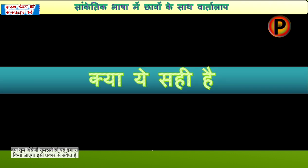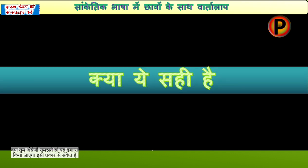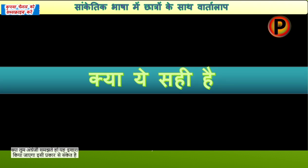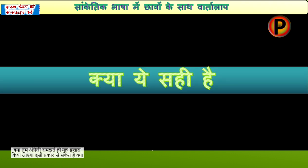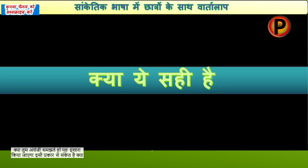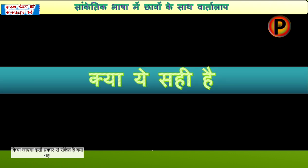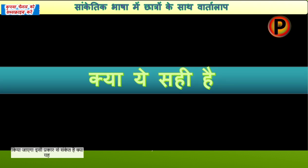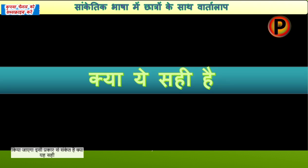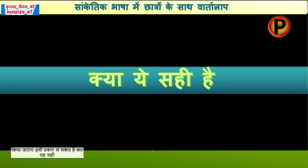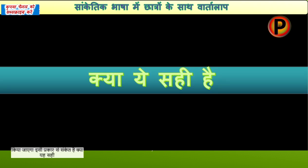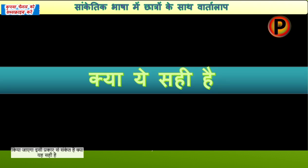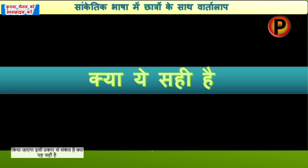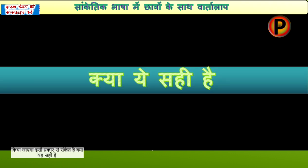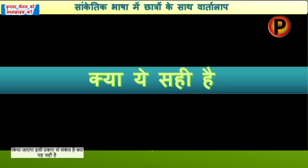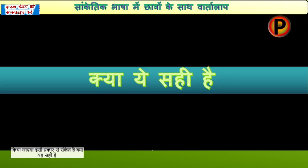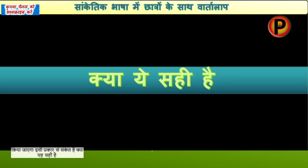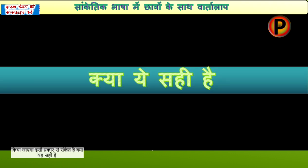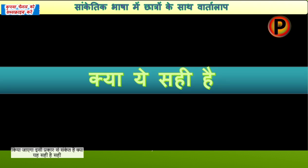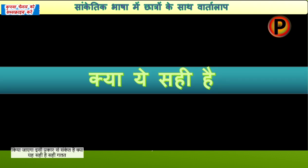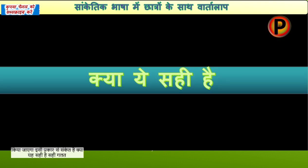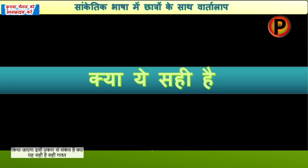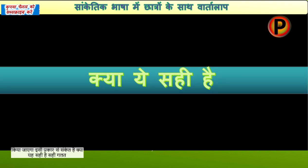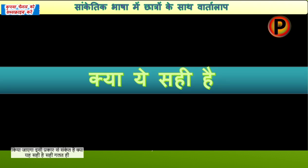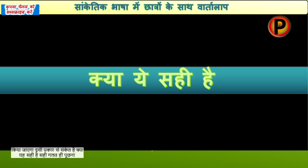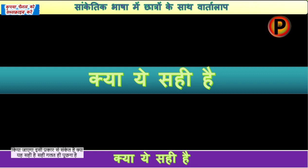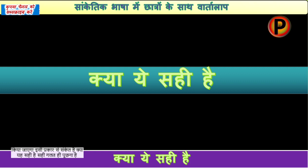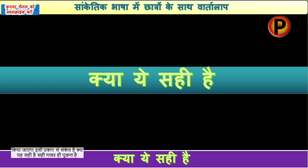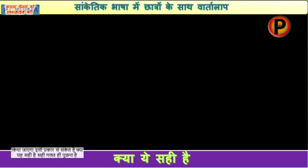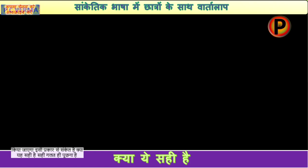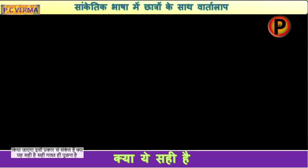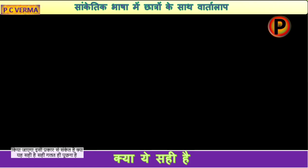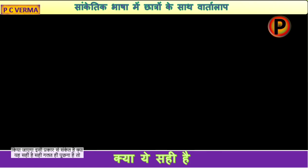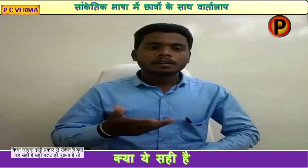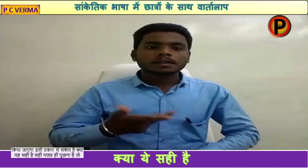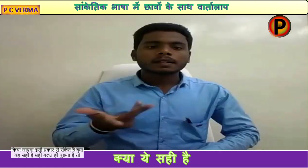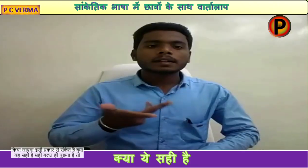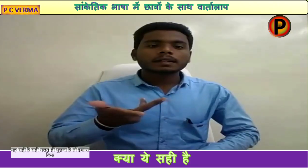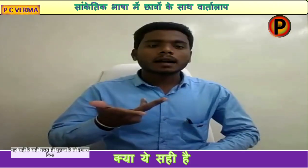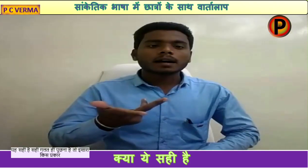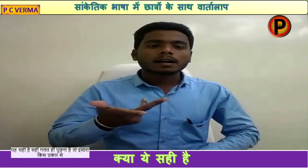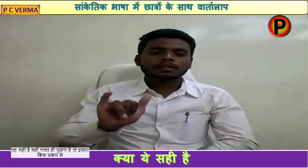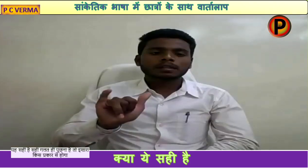सही है, सही गलत यदि पूछना है तो इशारा किस प्रकार से होगा, क्या